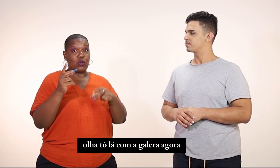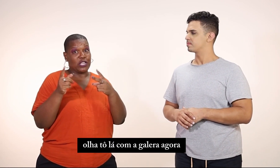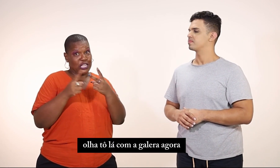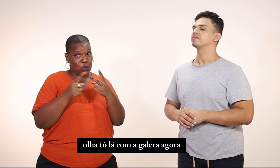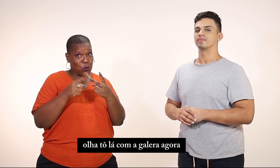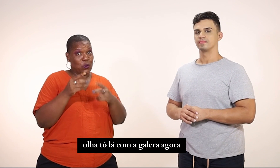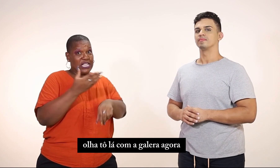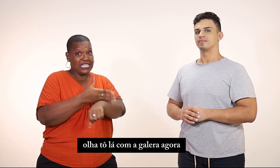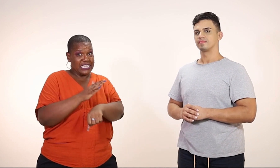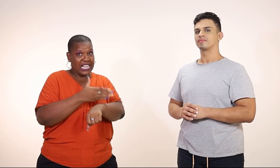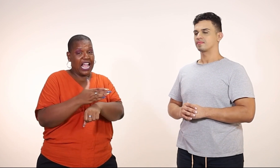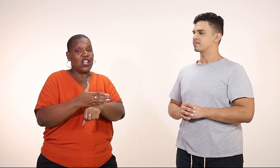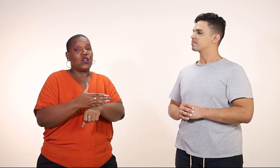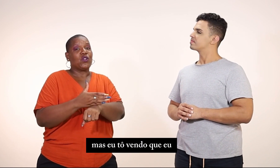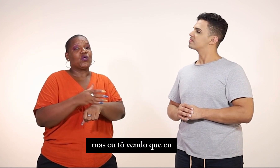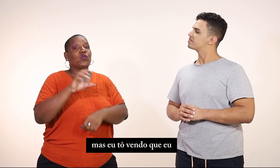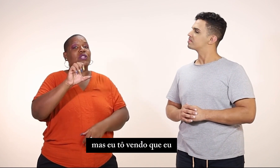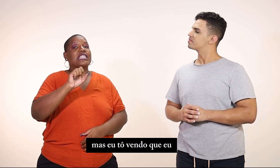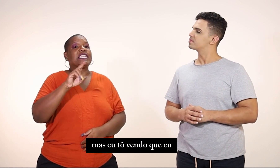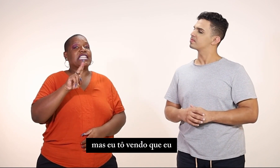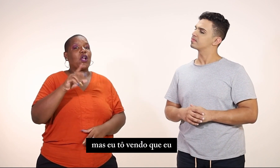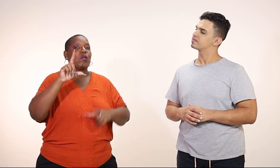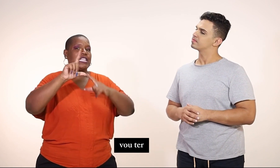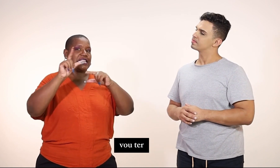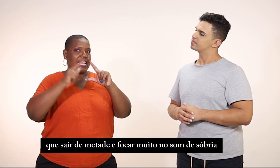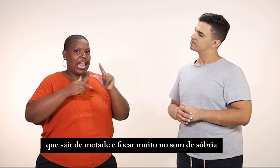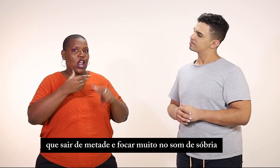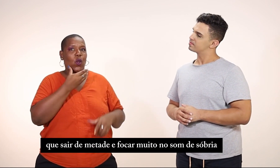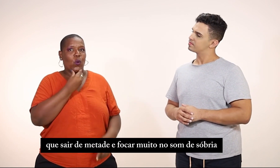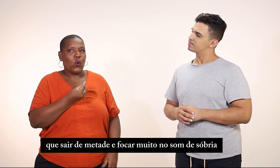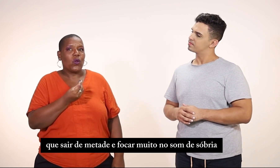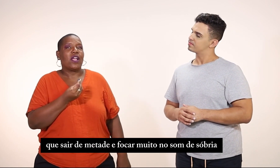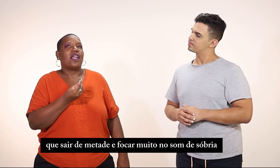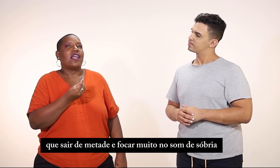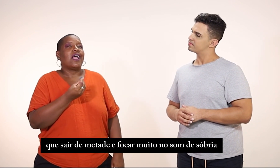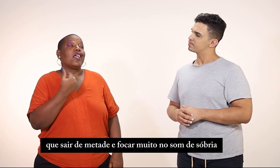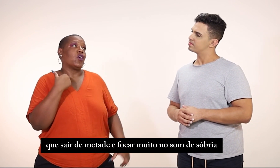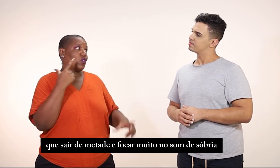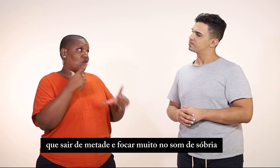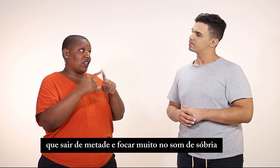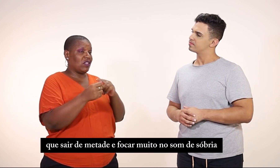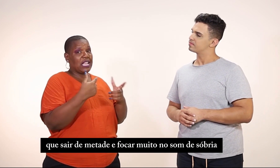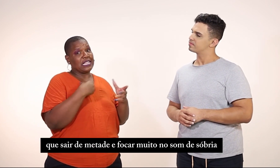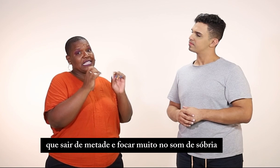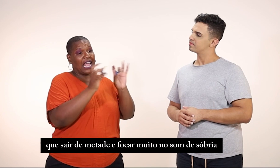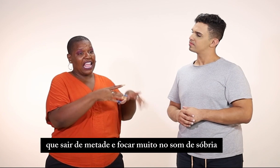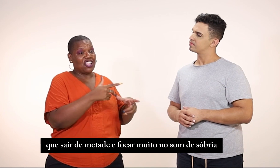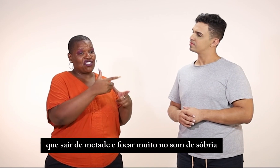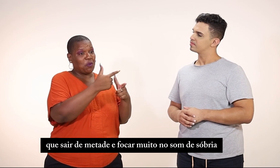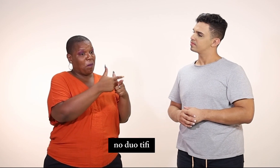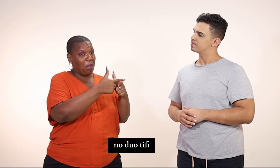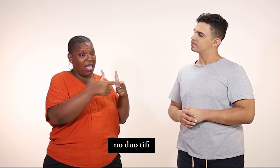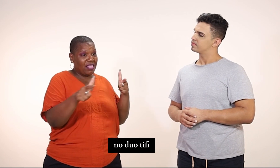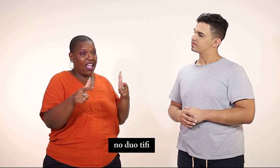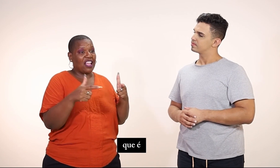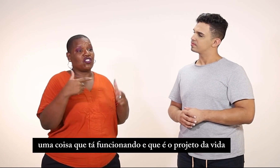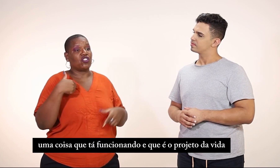galera agora. Mas eu tô vendo que eu vou ter que sair de metade e focar muito no Som de Sobra, no do Otife, que é uma coisa